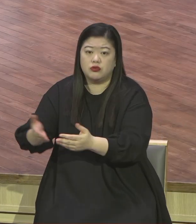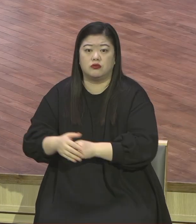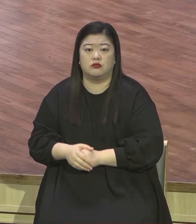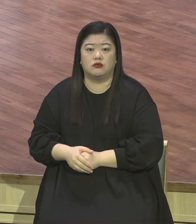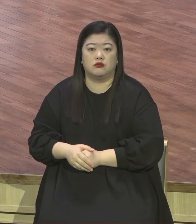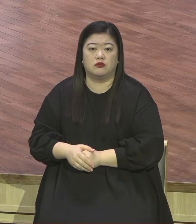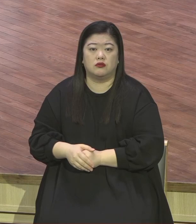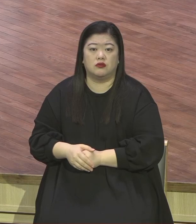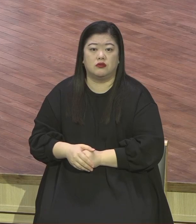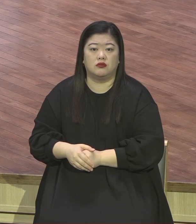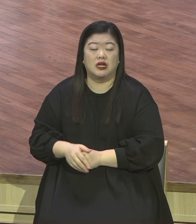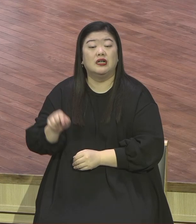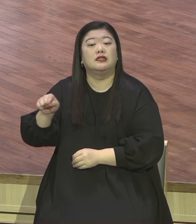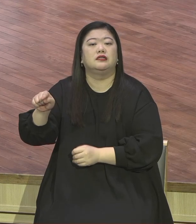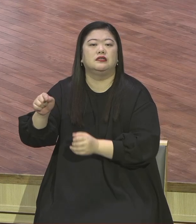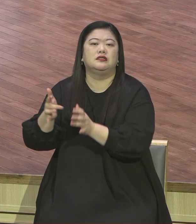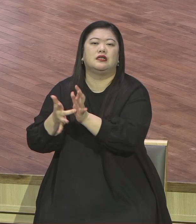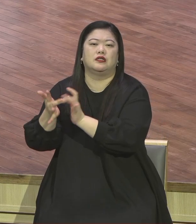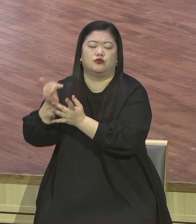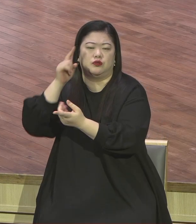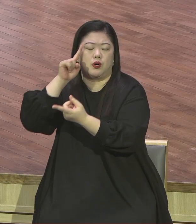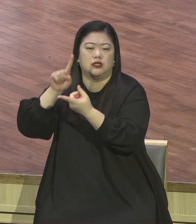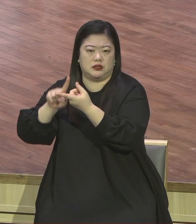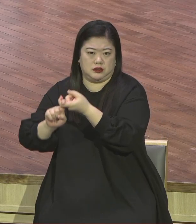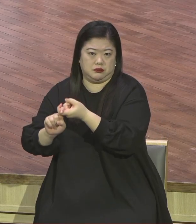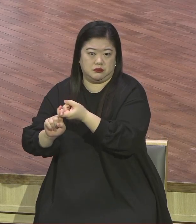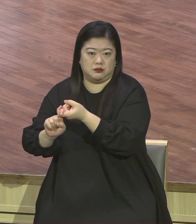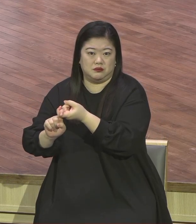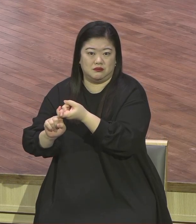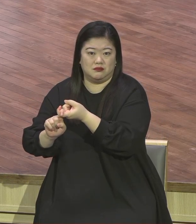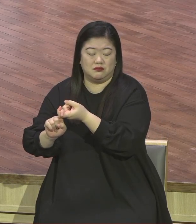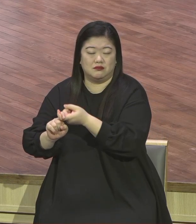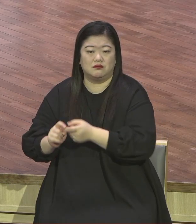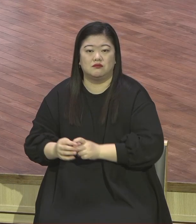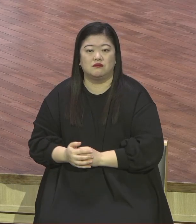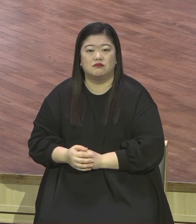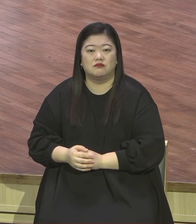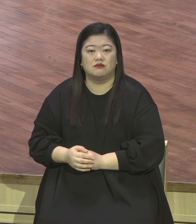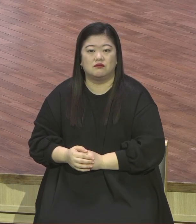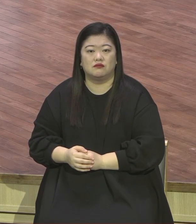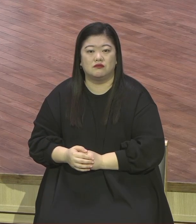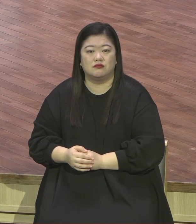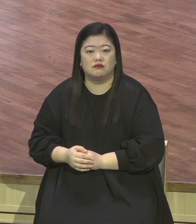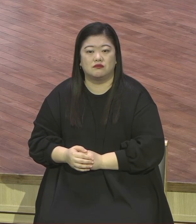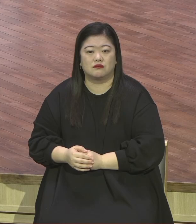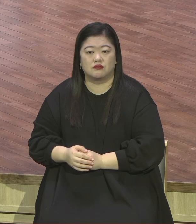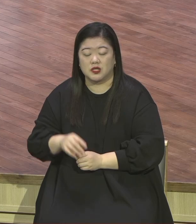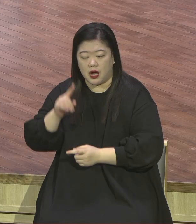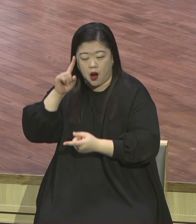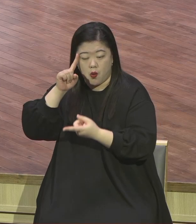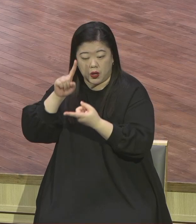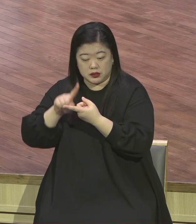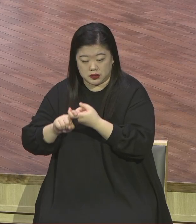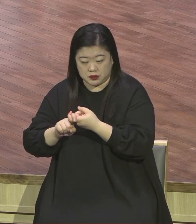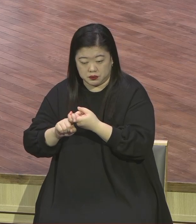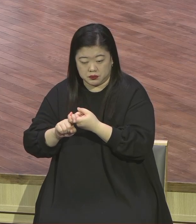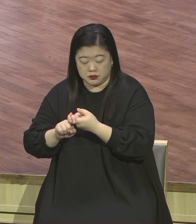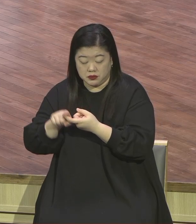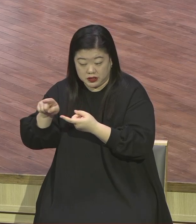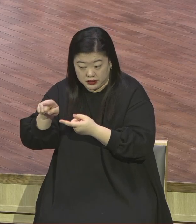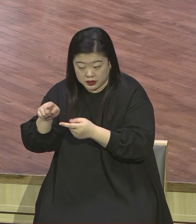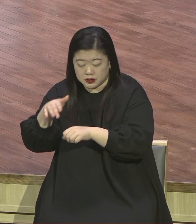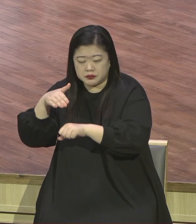이런 마음을 가진 사람은 어떻게 삶 속에서 자기도 모르게 생명 살리는 삶을 살고 있어요